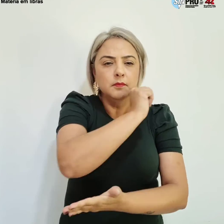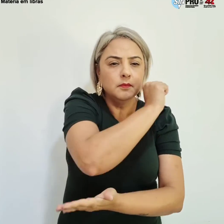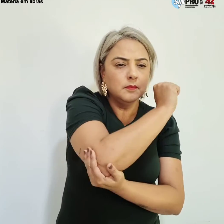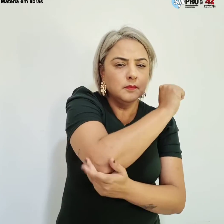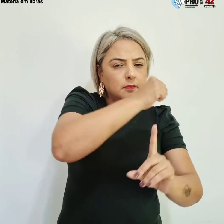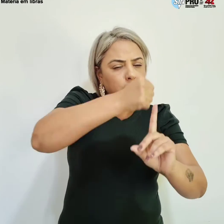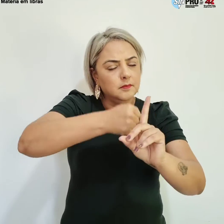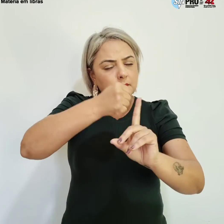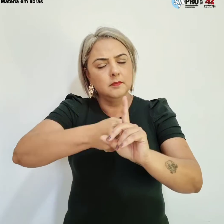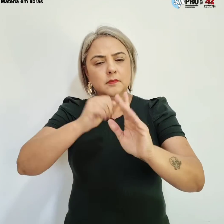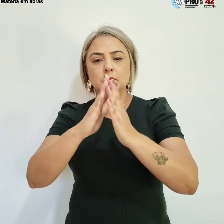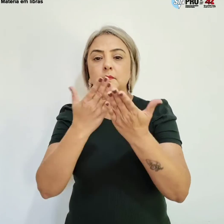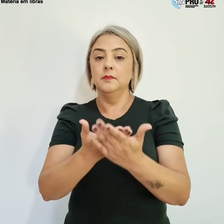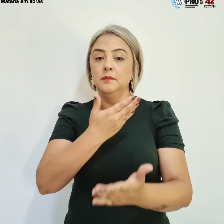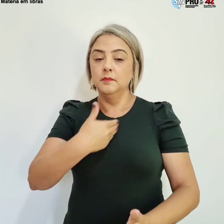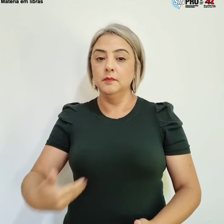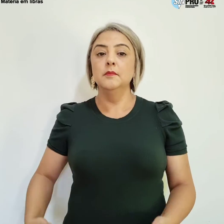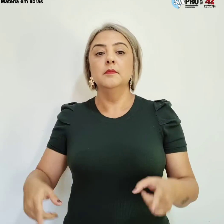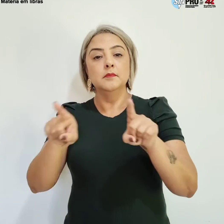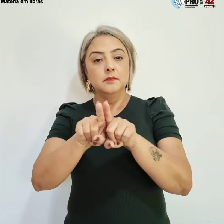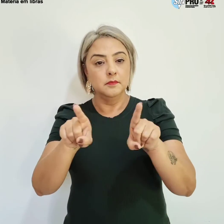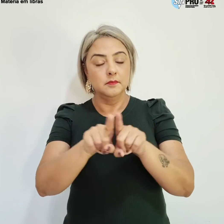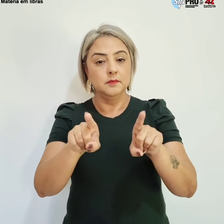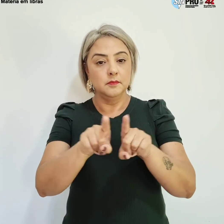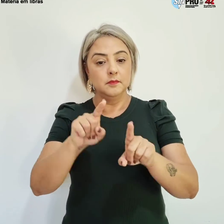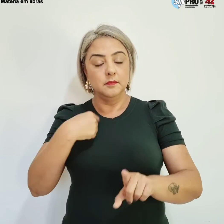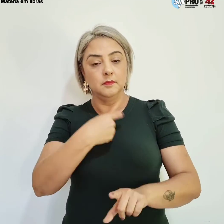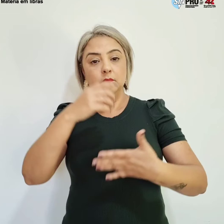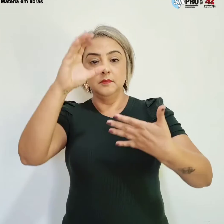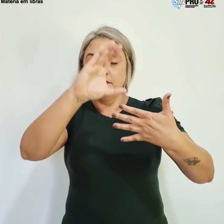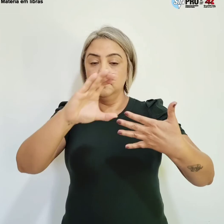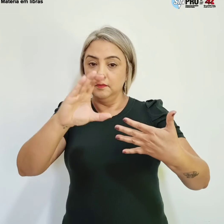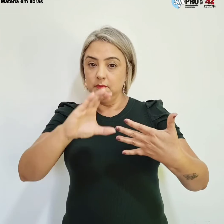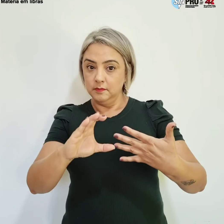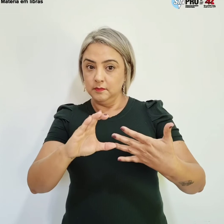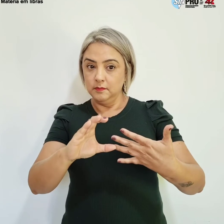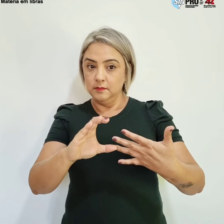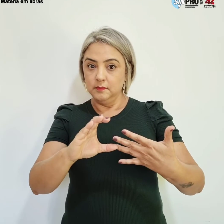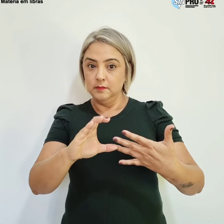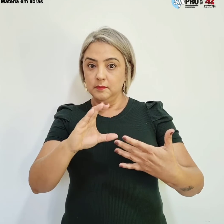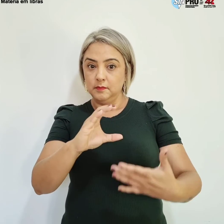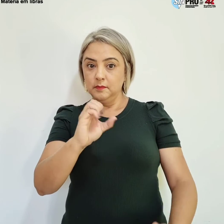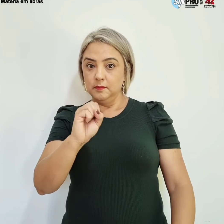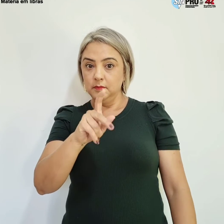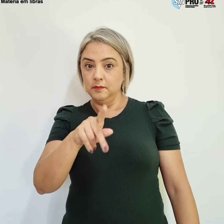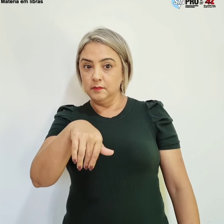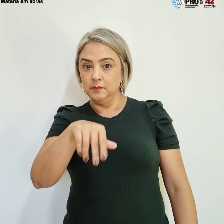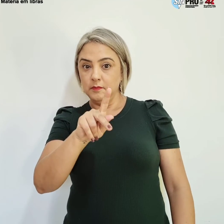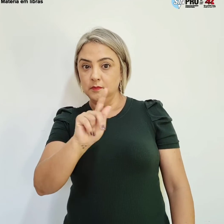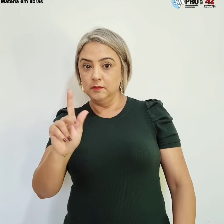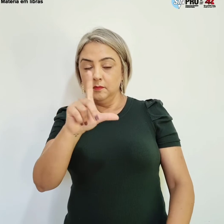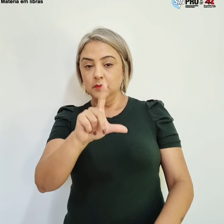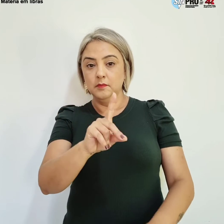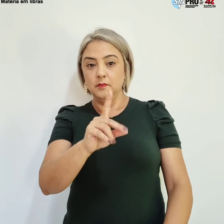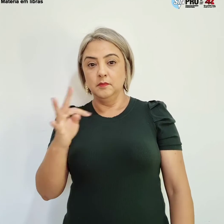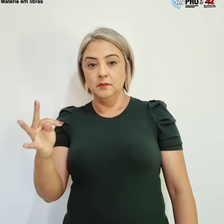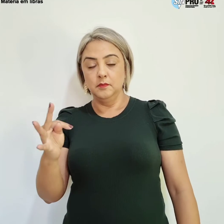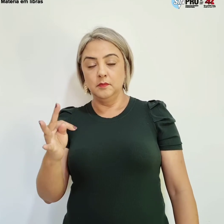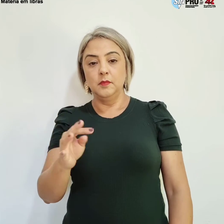públicas possam também, além da nossa categoria da Conap distrital, convida a diretoria